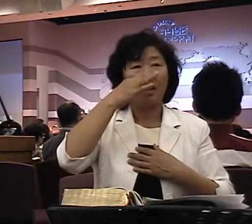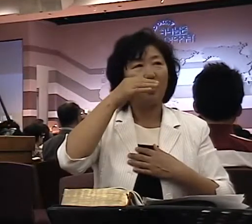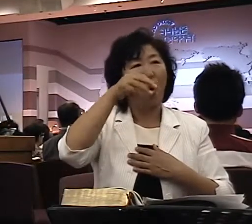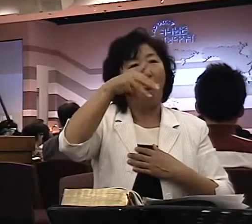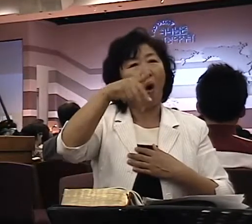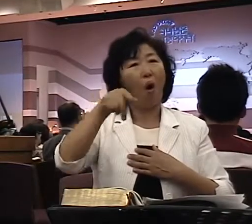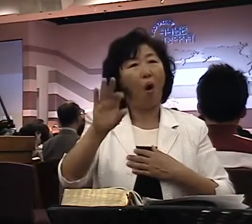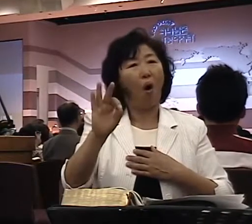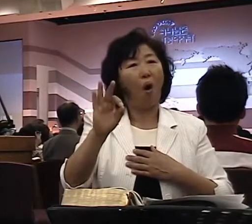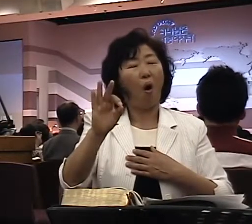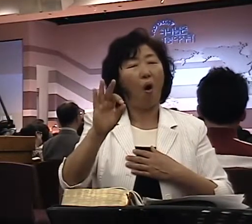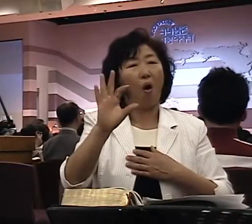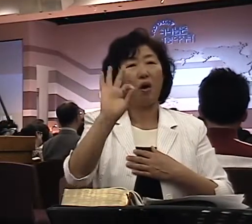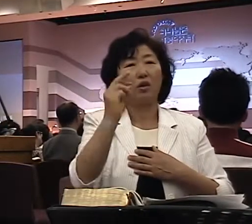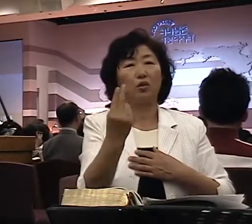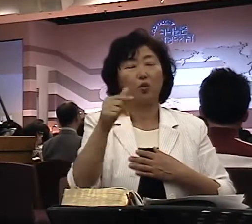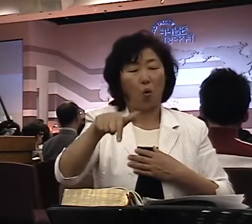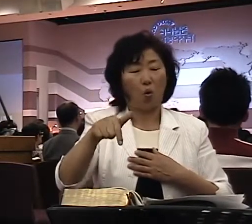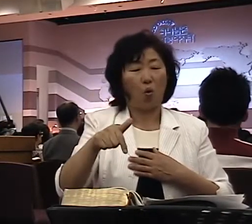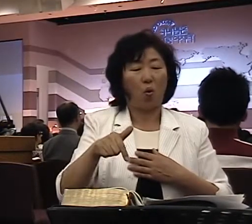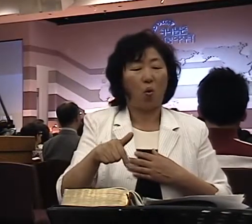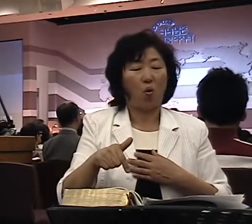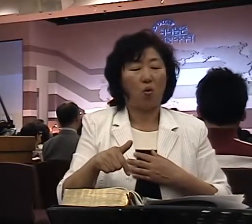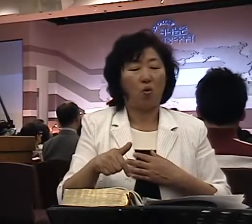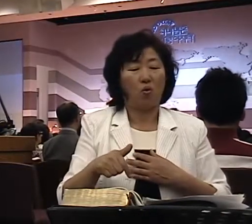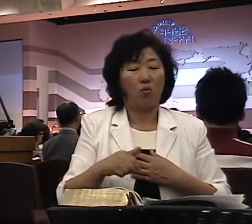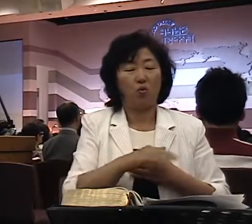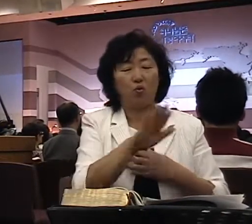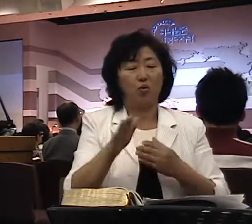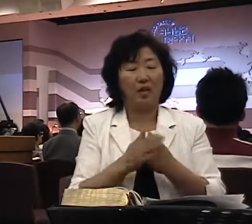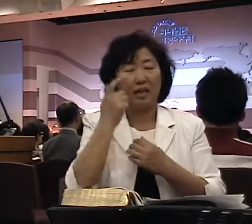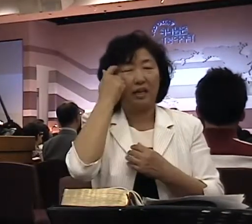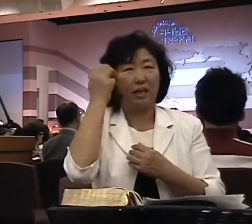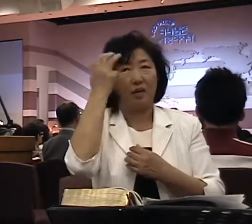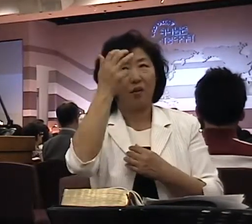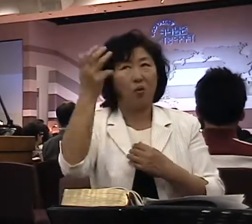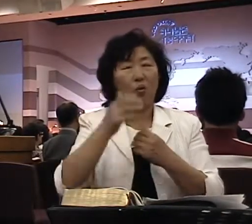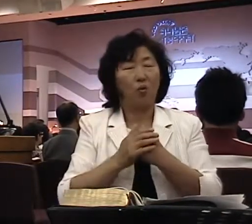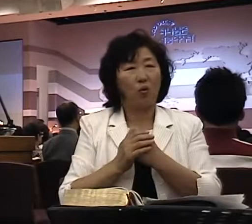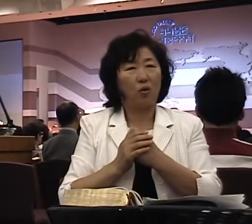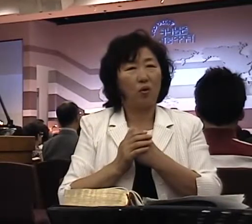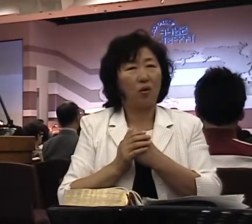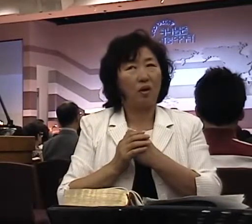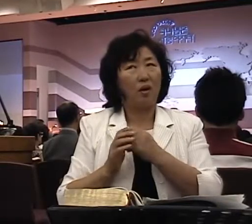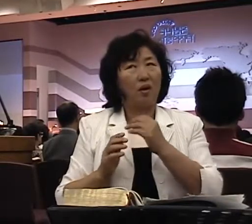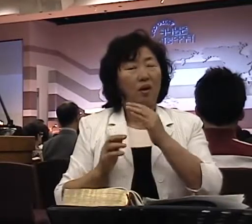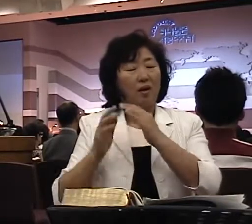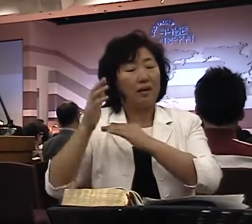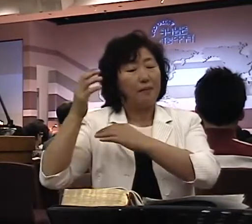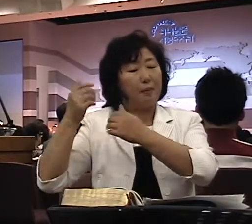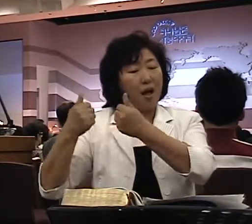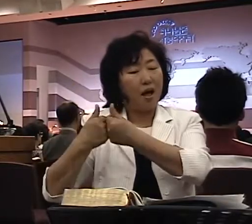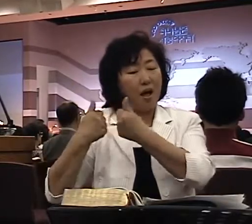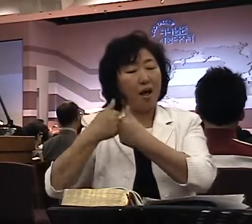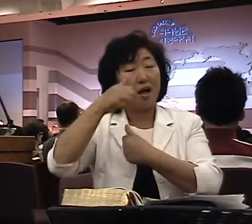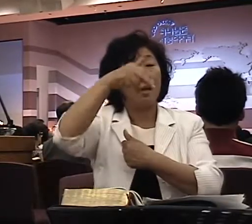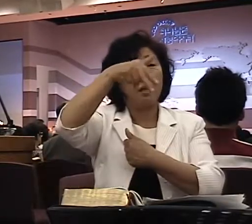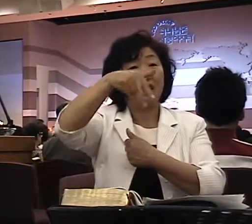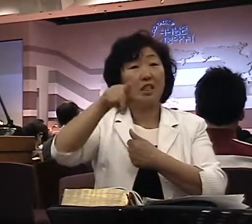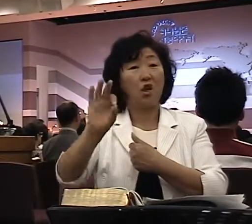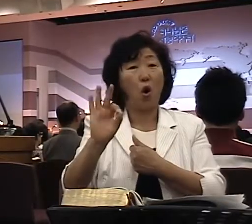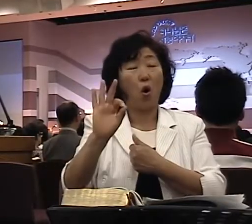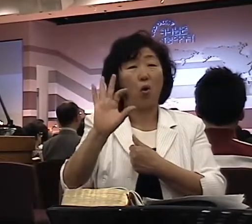여러분, 정욕이라는 것은 우리의 영혼과 거스려 싸우는 죄악입니다.